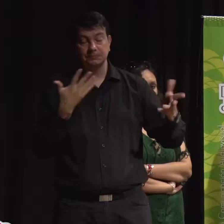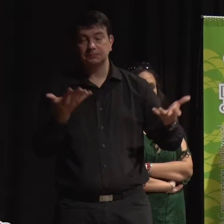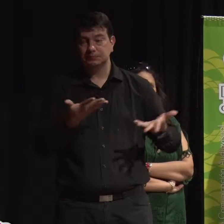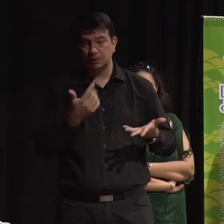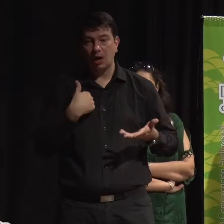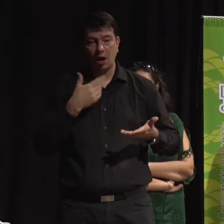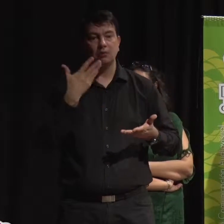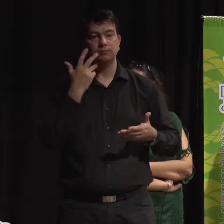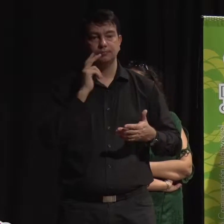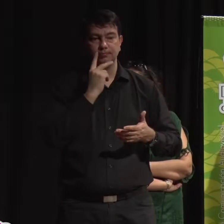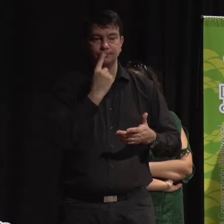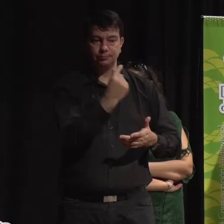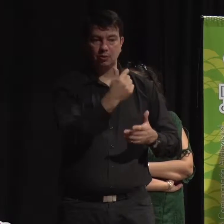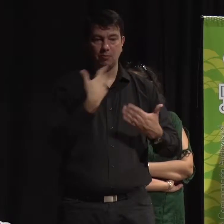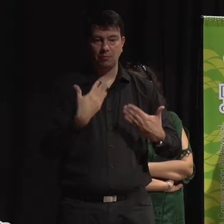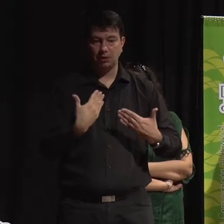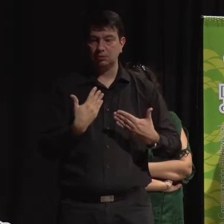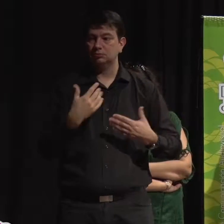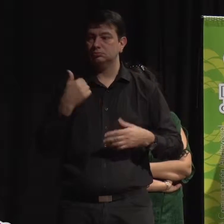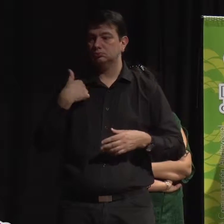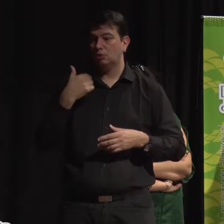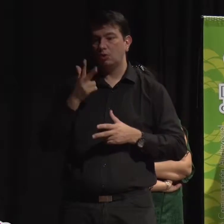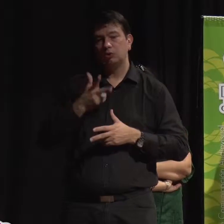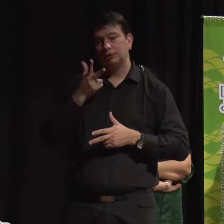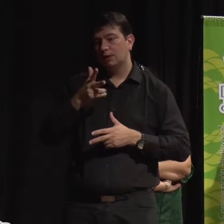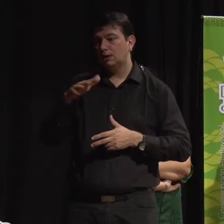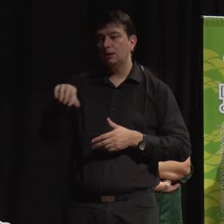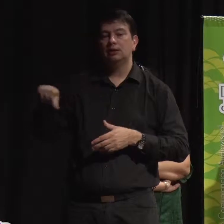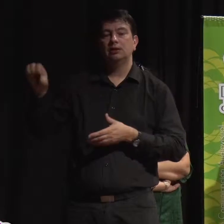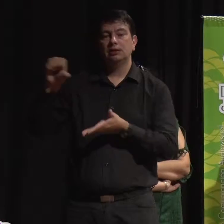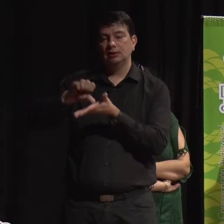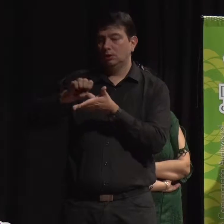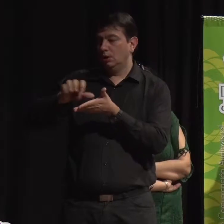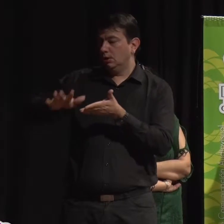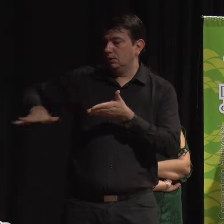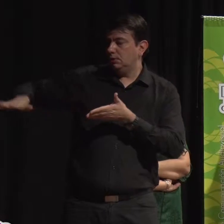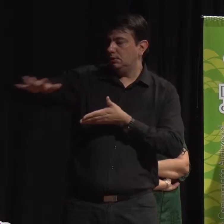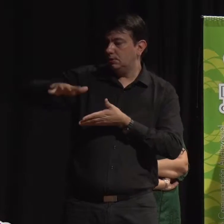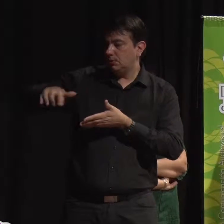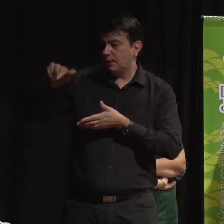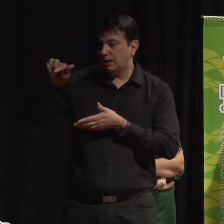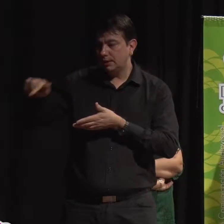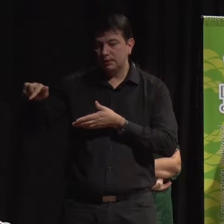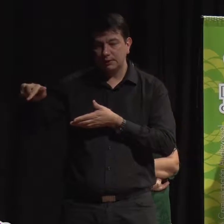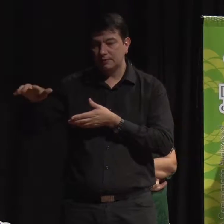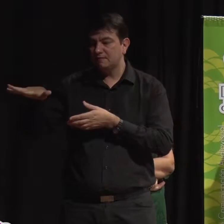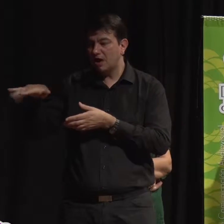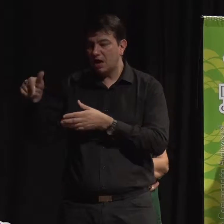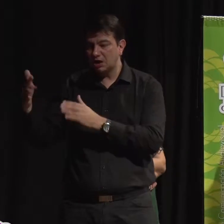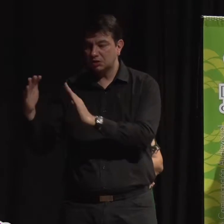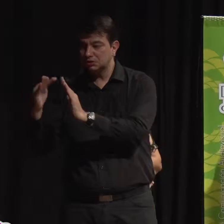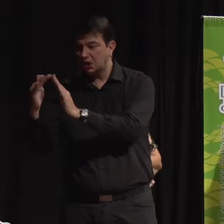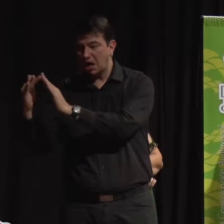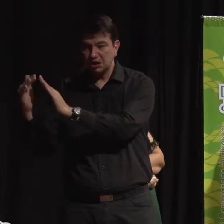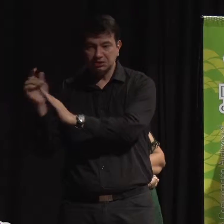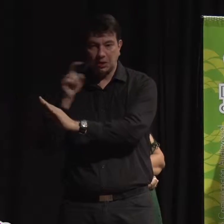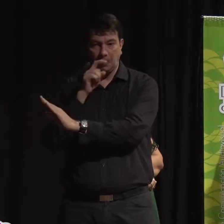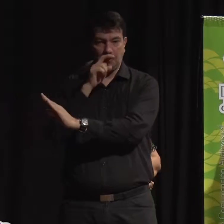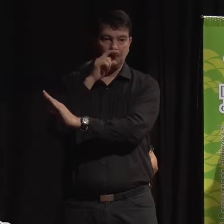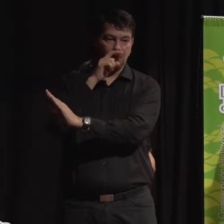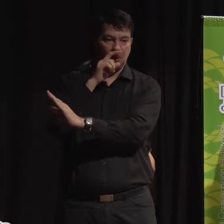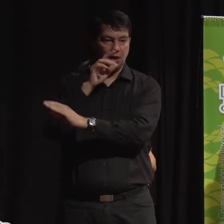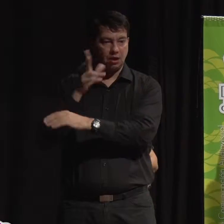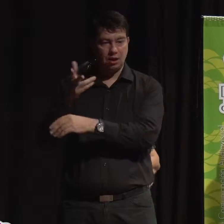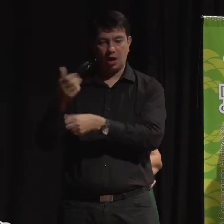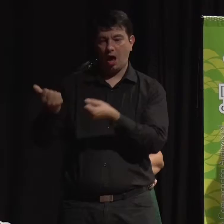barrio en la periferia de la ciudad en nuestro barrio no se ven casas lujosas ni